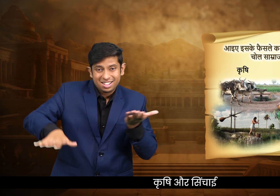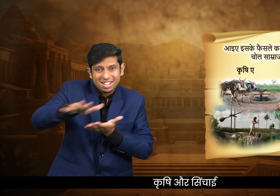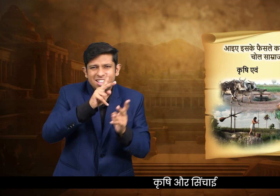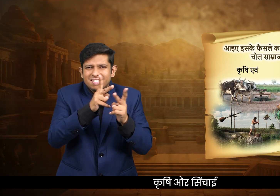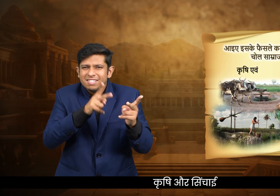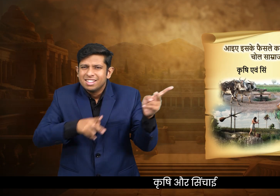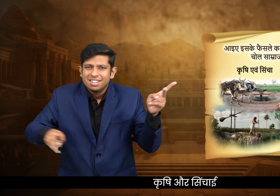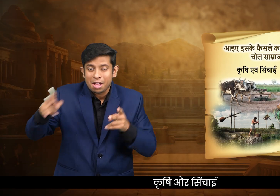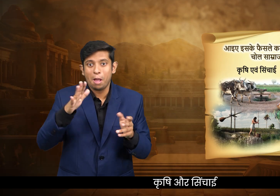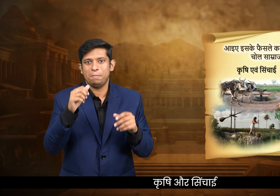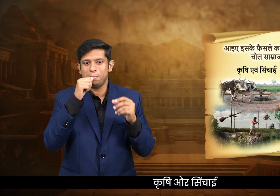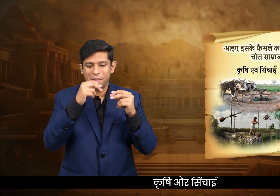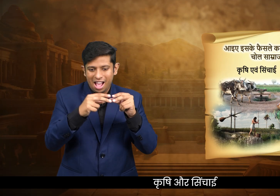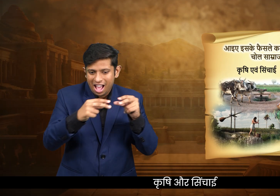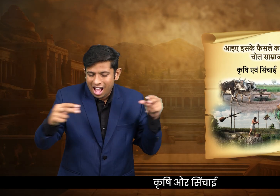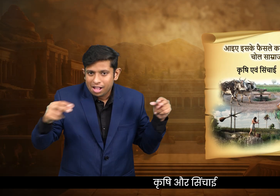कृषि और सिंचाई।